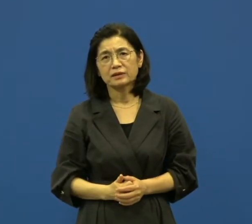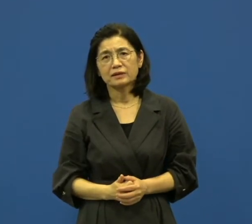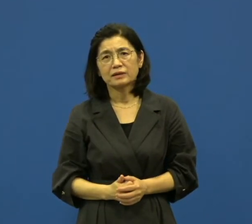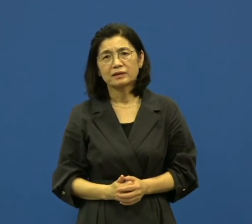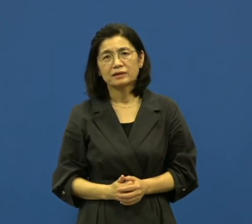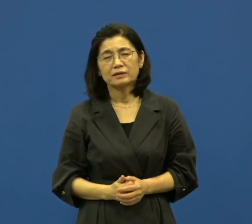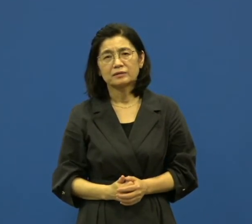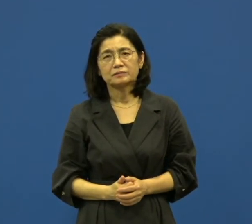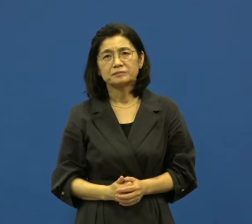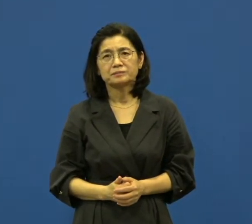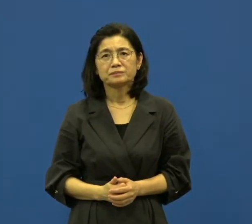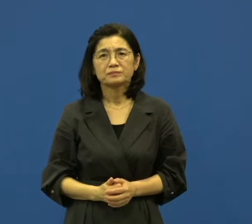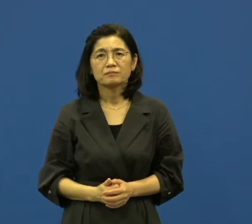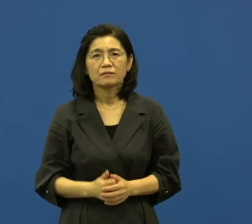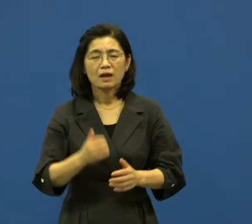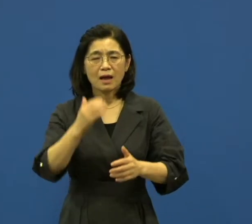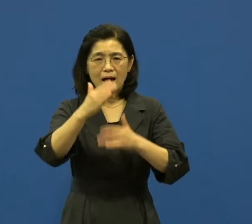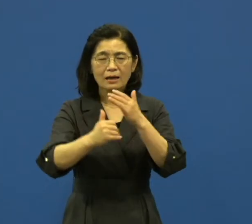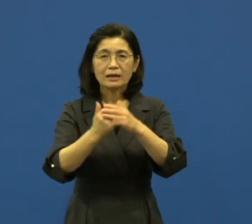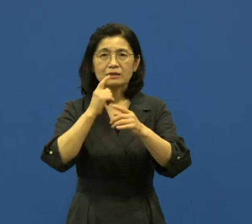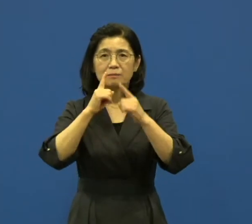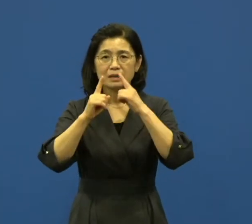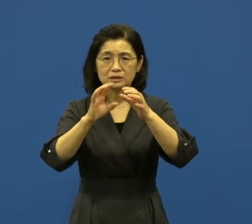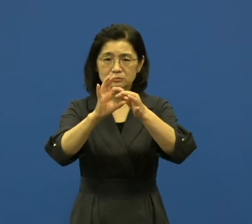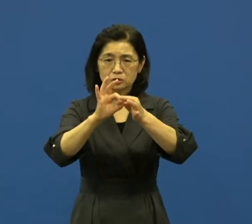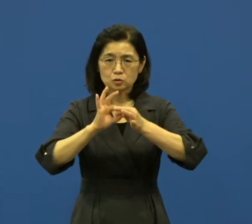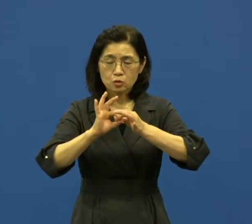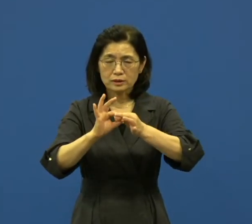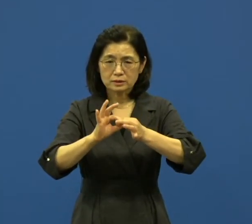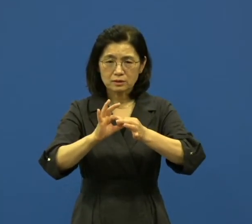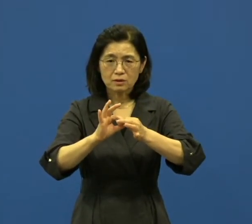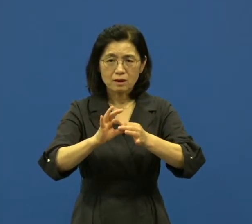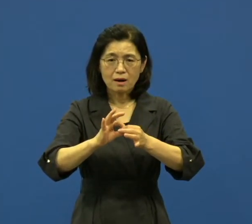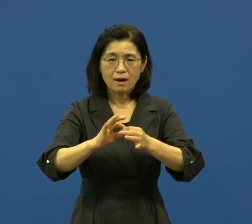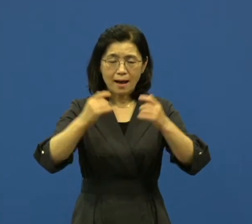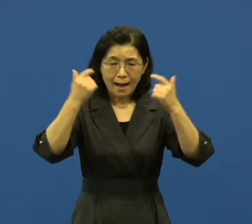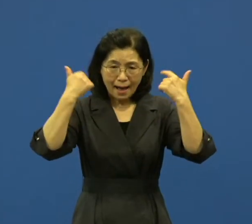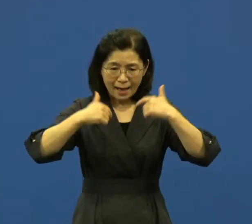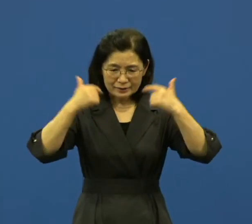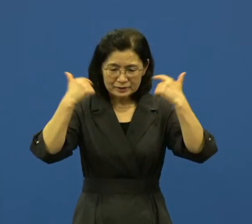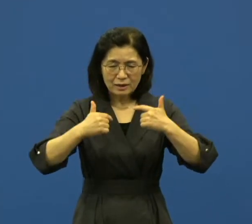우리가 질문한 것에 답을 합니다. 하나님의 말씀을 통해서 답을 얻을 때 그때 믿음이